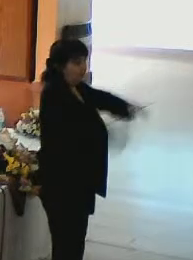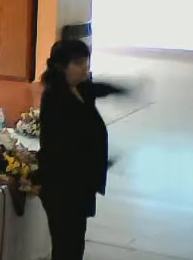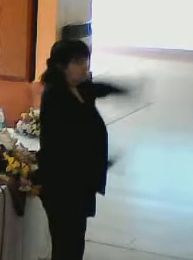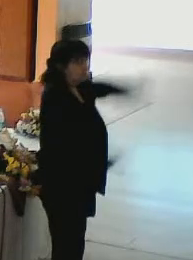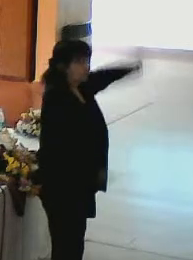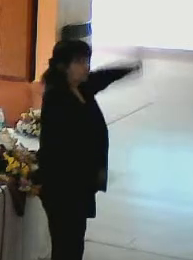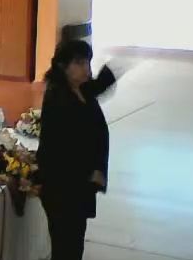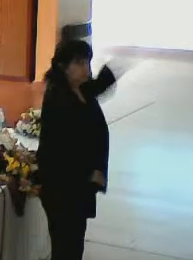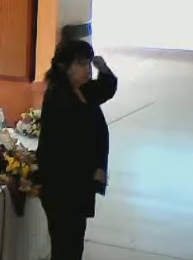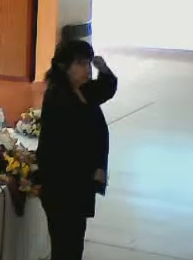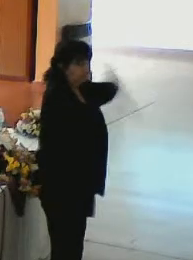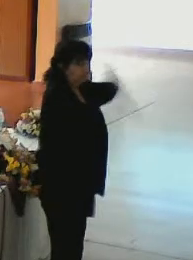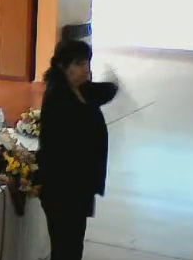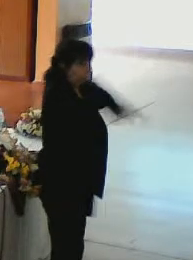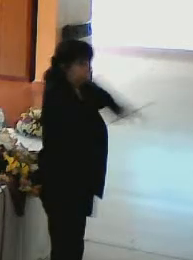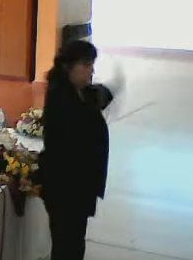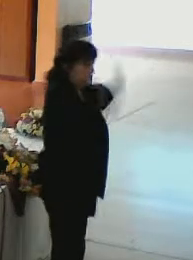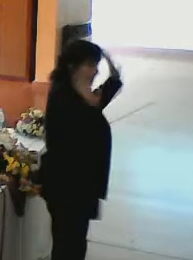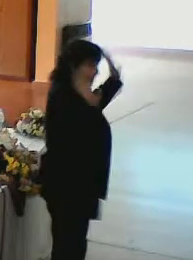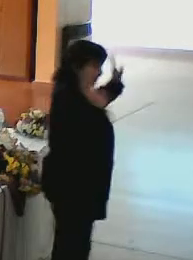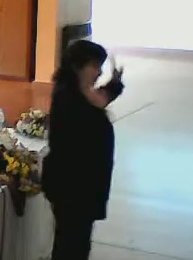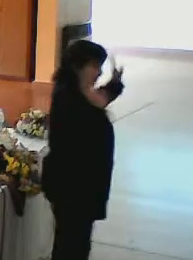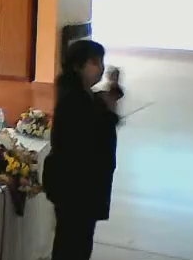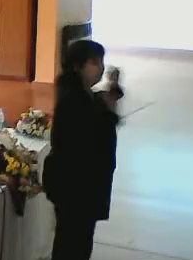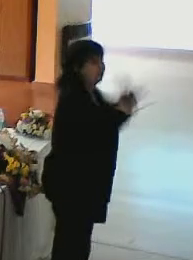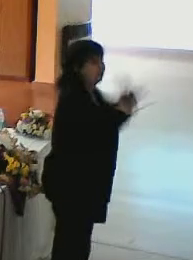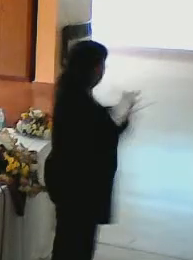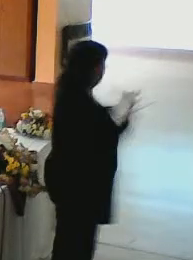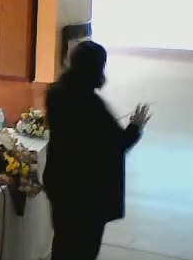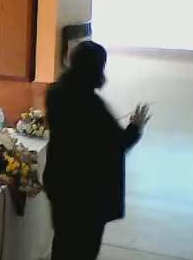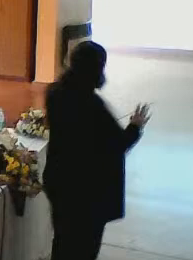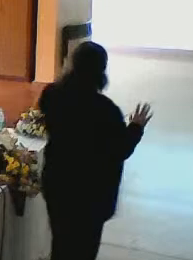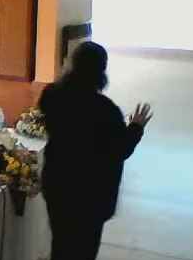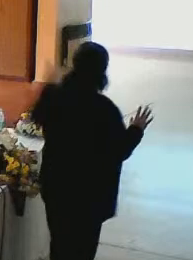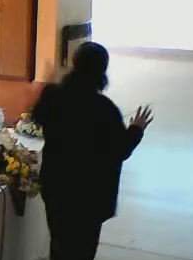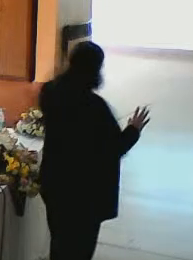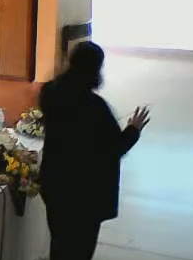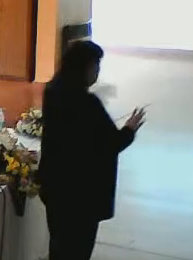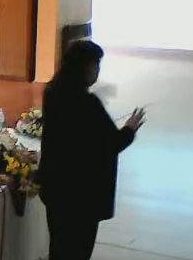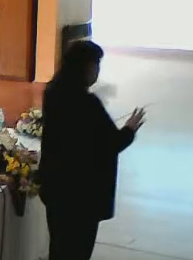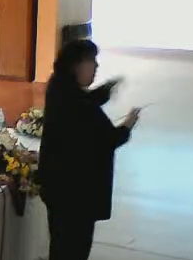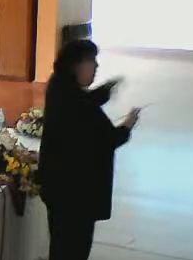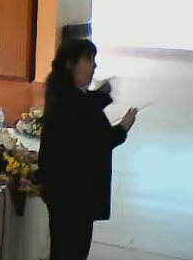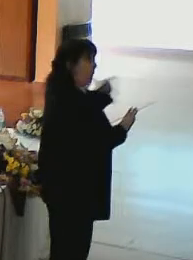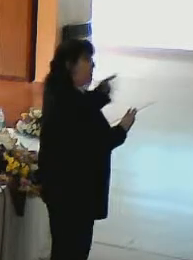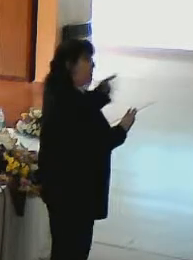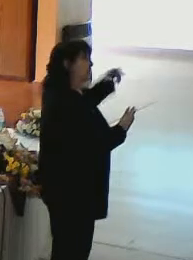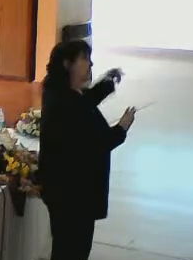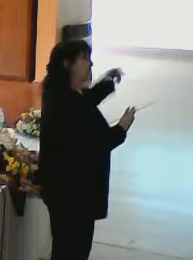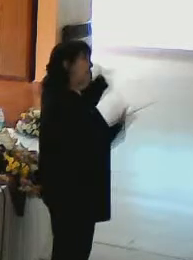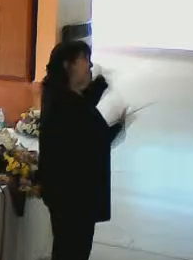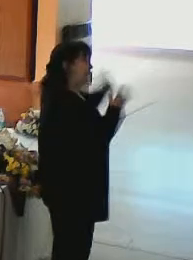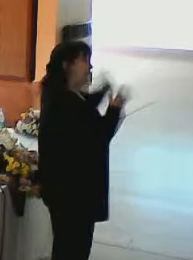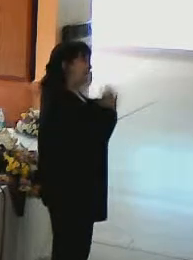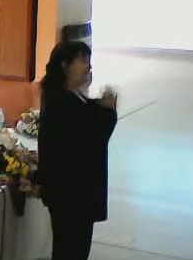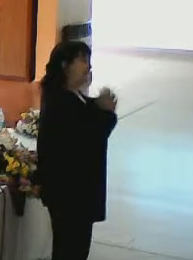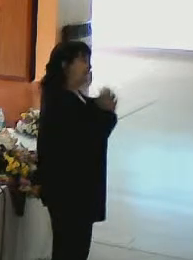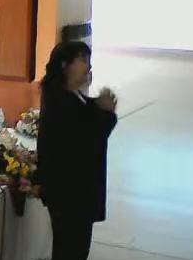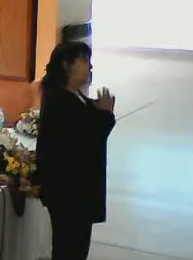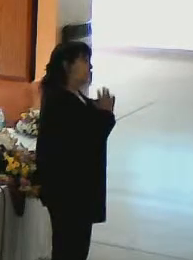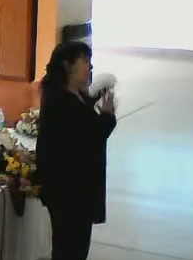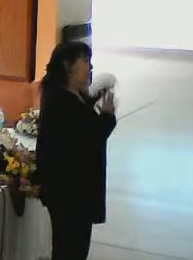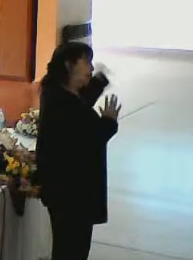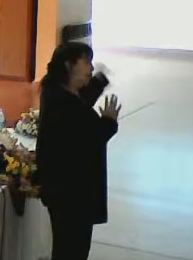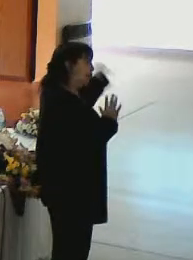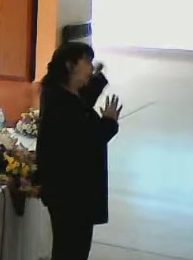lo más importante, ¿sí? Se ha visto que este trastorno neurobiológico tiene